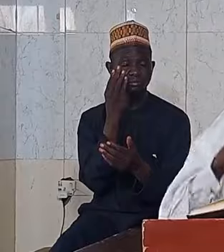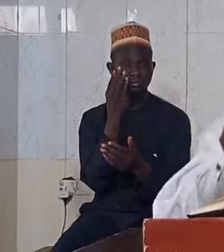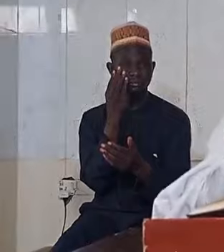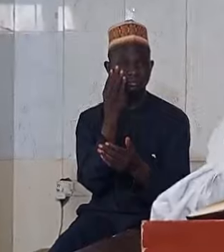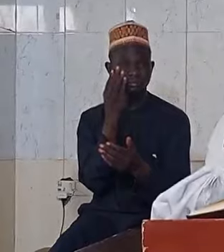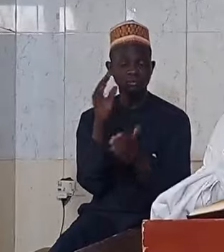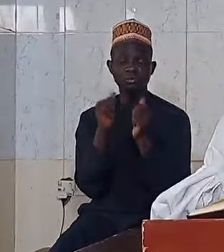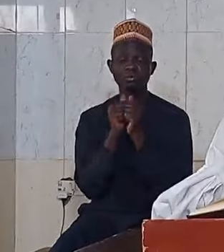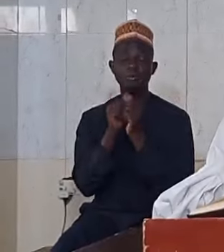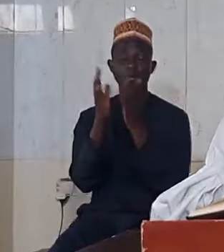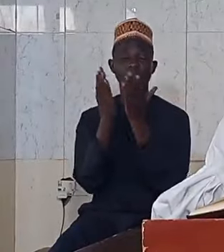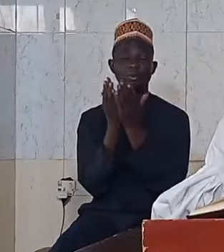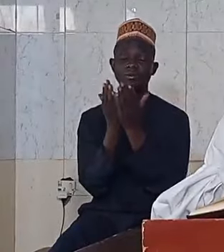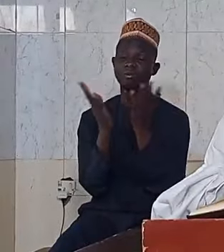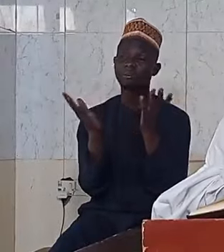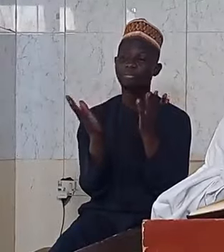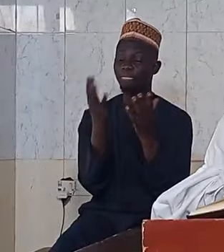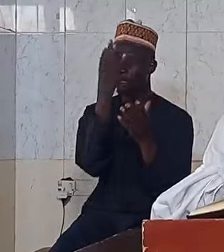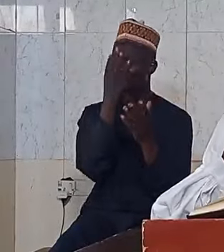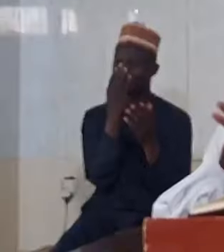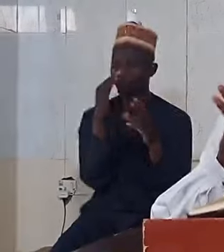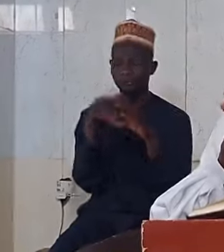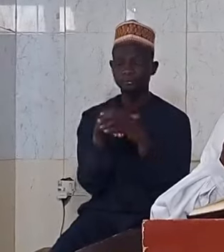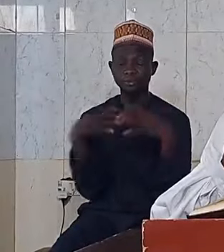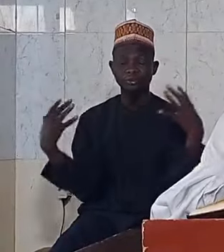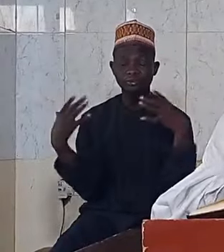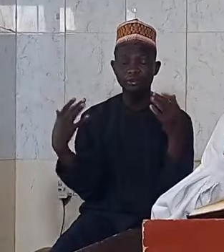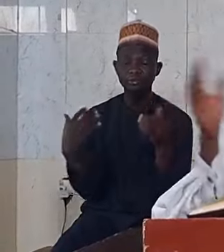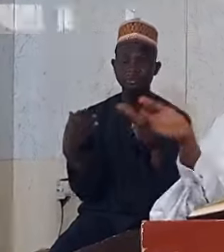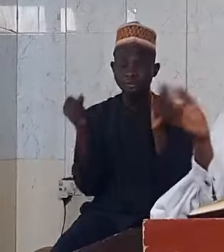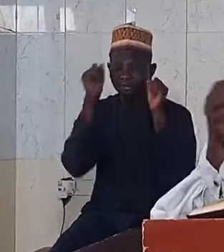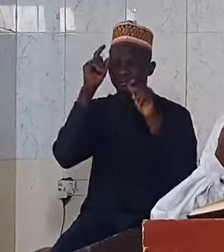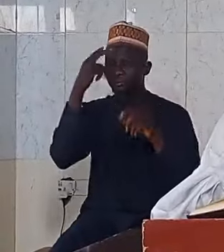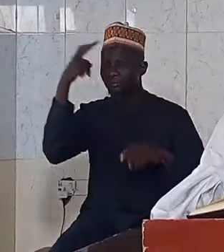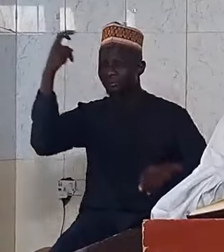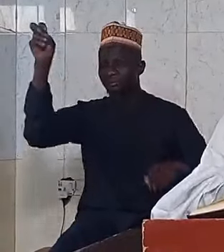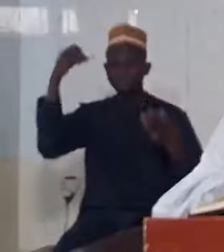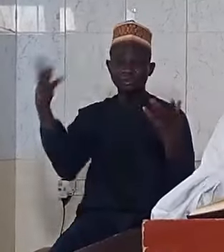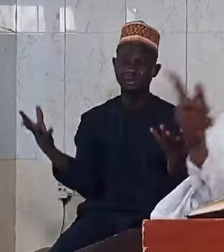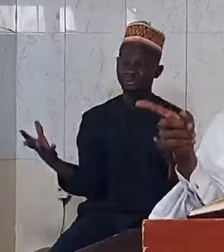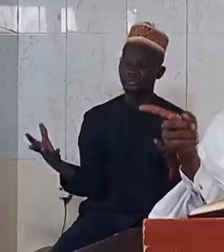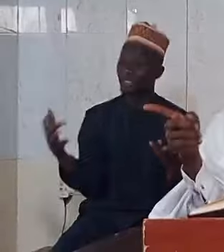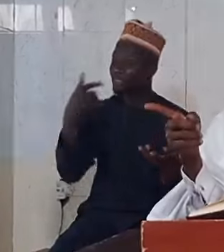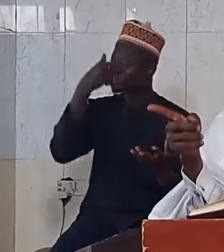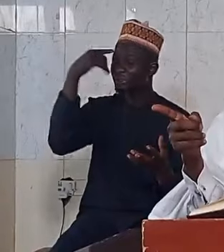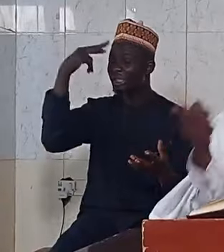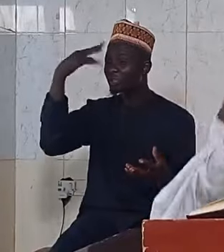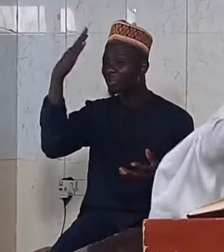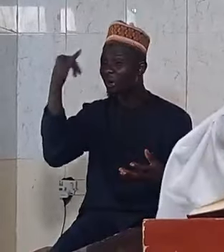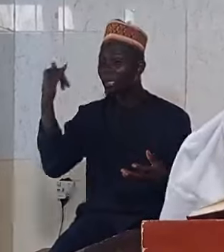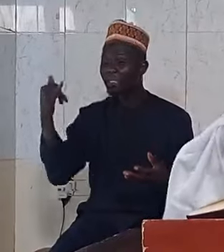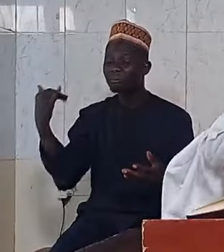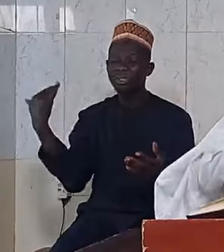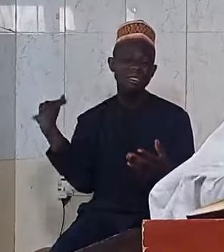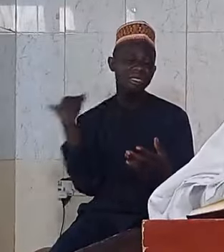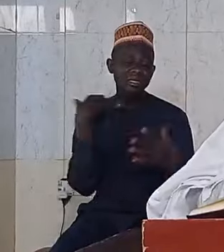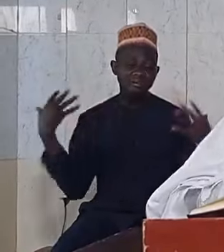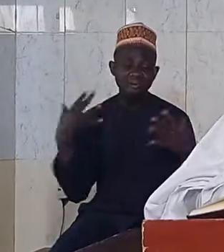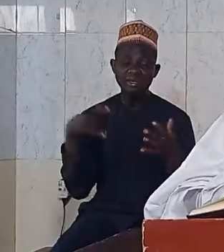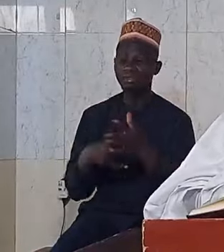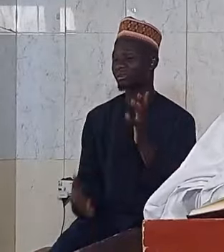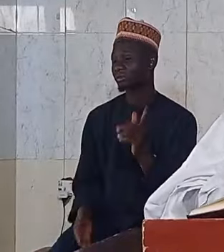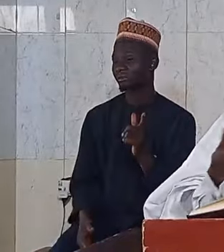ba azkar ya kwanta a tsorace ya ta mafarke mafarke sababin sa meye duk tsoron waɗannan